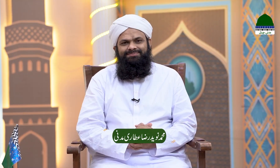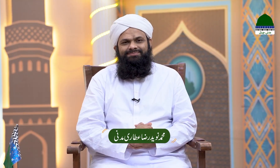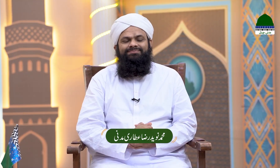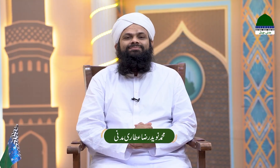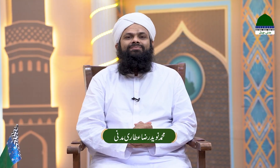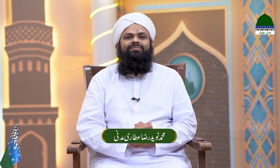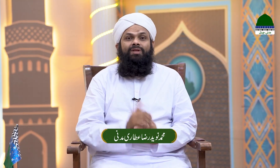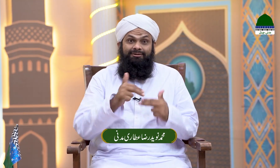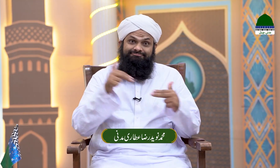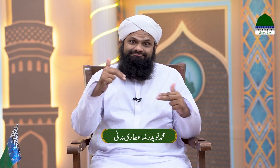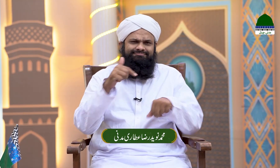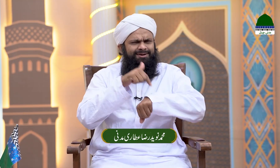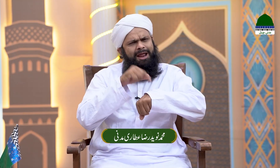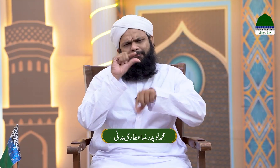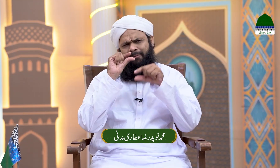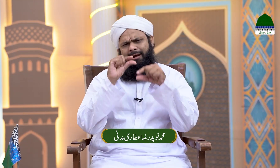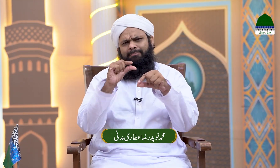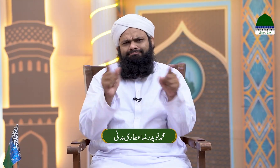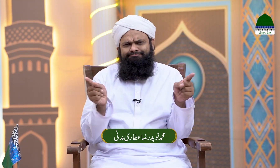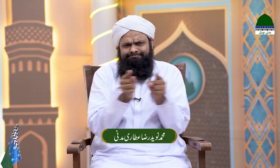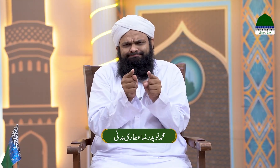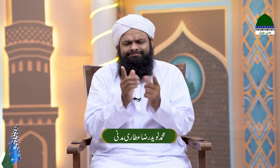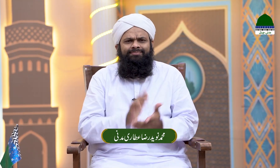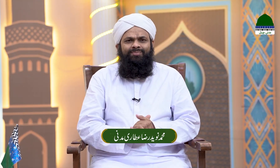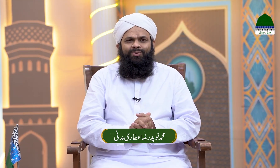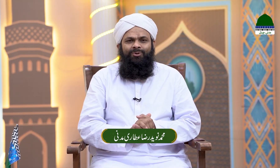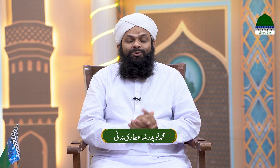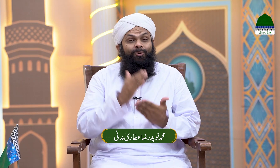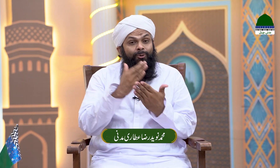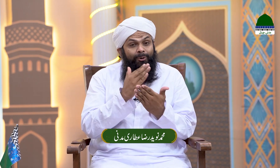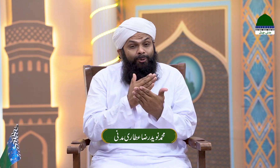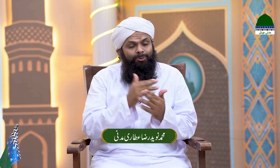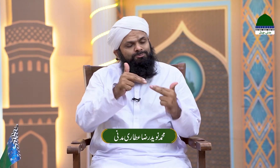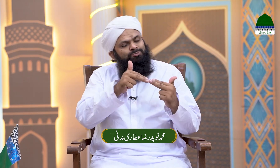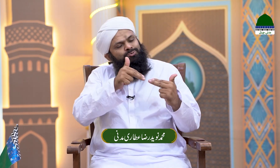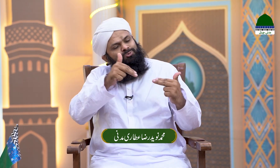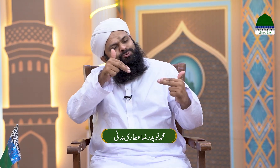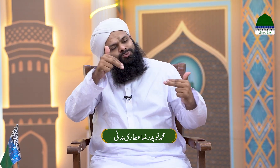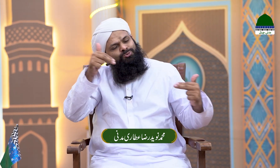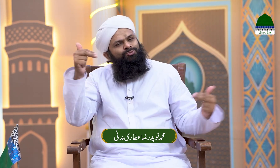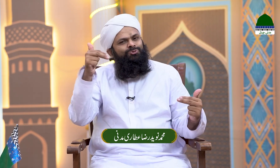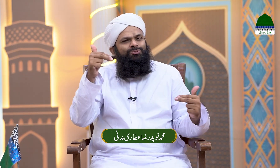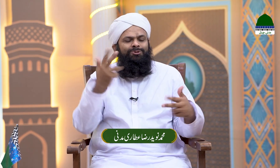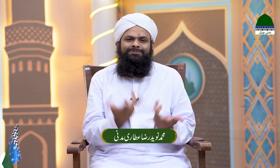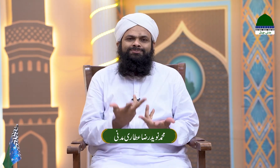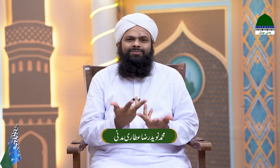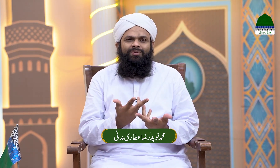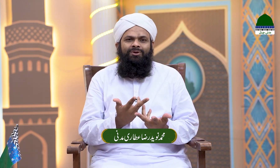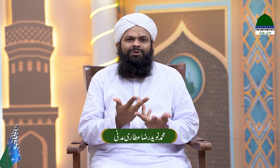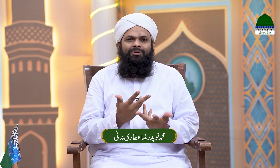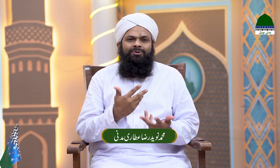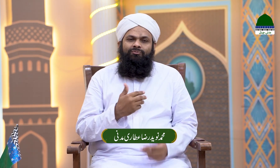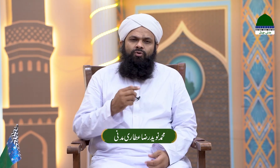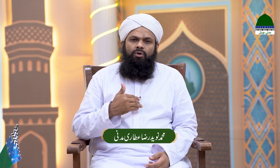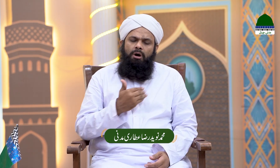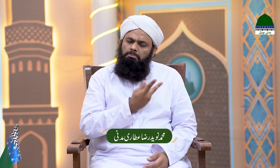ہمارے سلسلے کا وقت مختصر ہے، حضور علیہ الصلوۃ والسلام کی اداؤں کا بیان تو سبحان اللہ۔ ناظرین، زندگیاں ختم ہوئیں اور